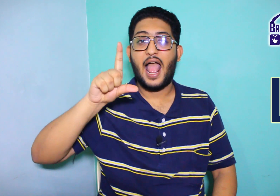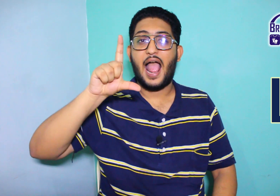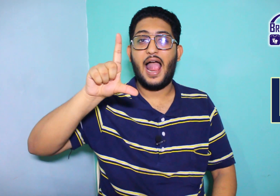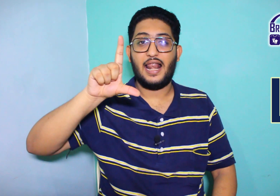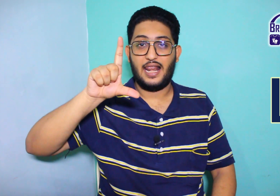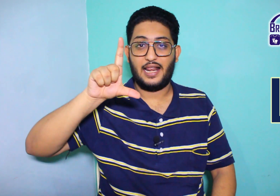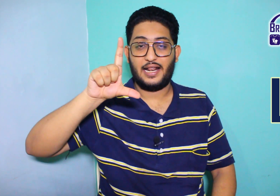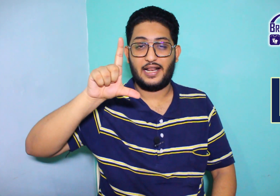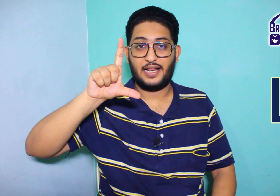एल